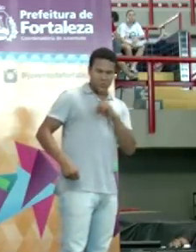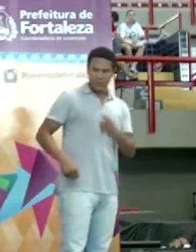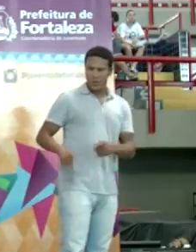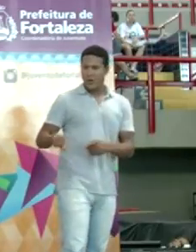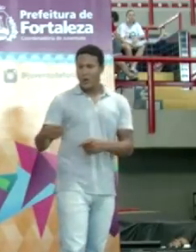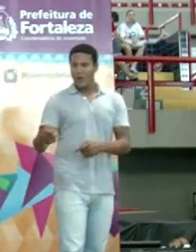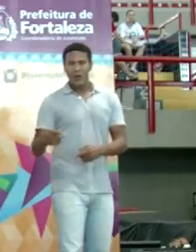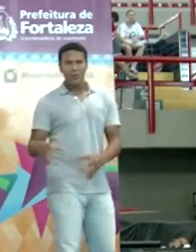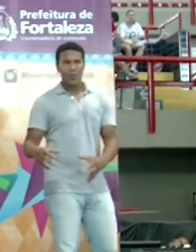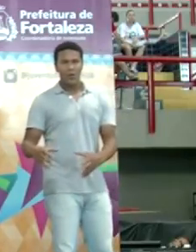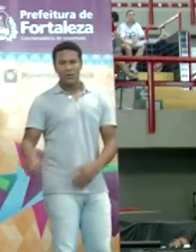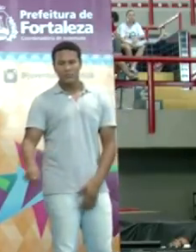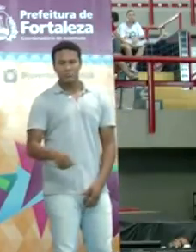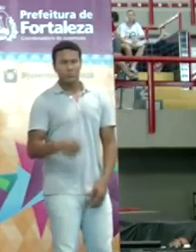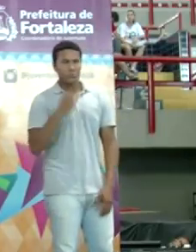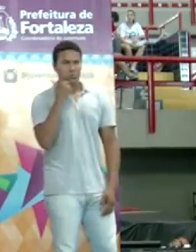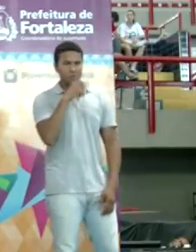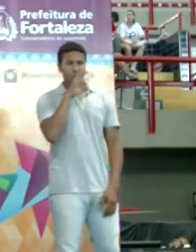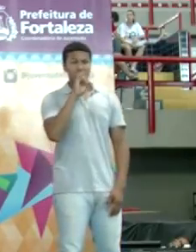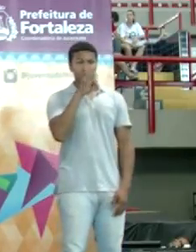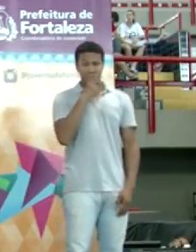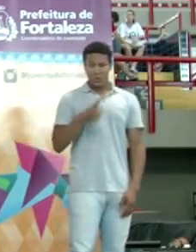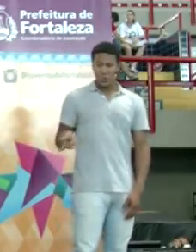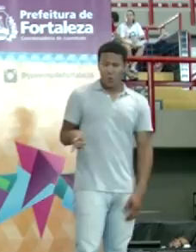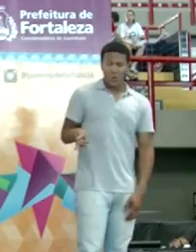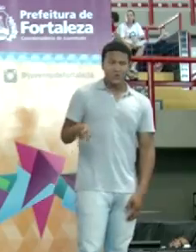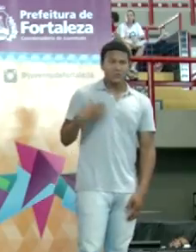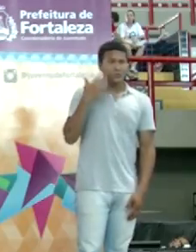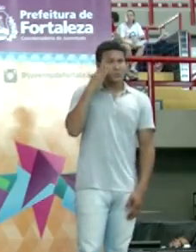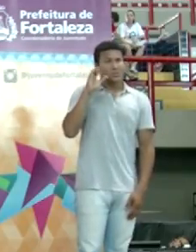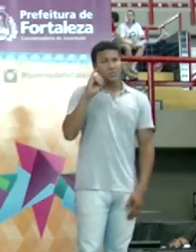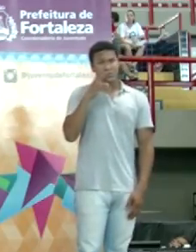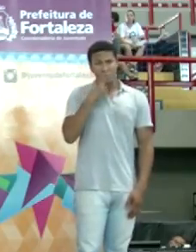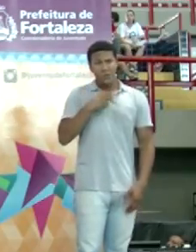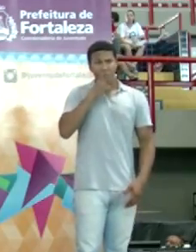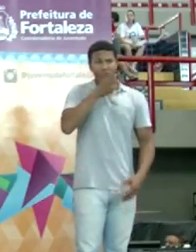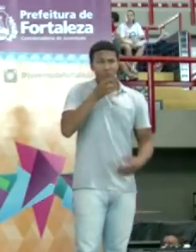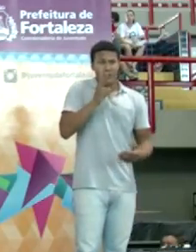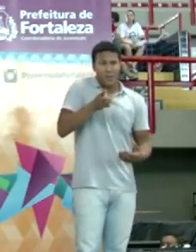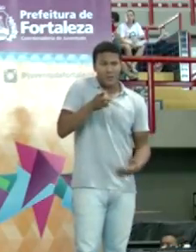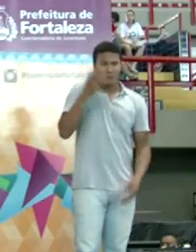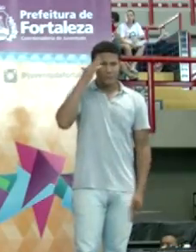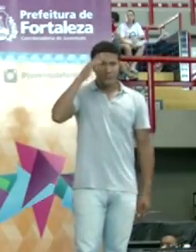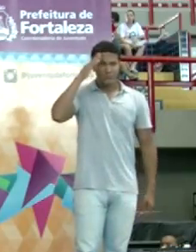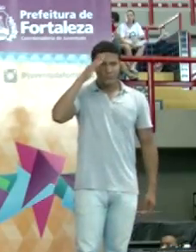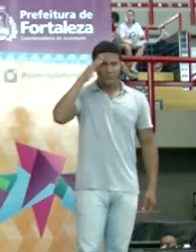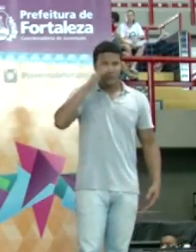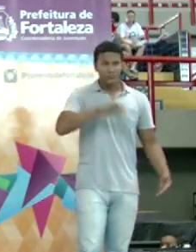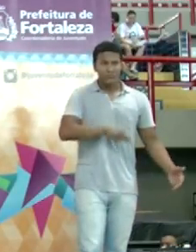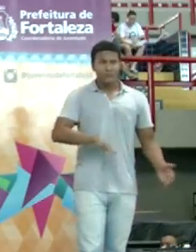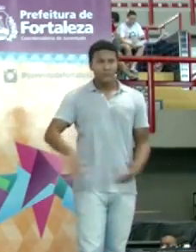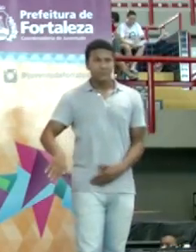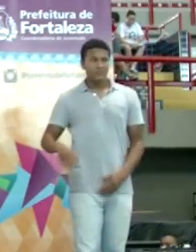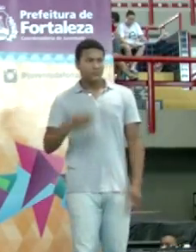Beleza? Vamos para frente. Questão de número 3. Aí, pessoal, resume